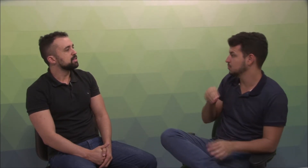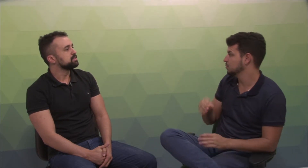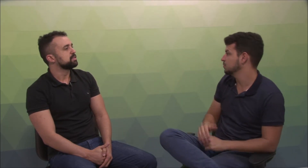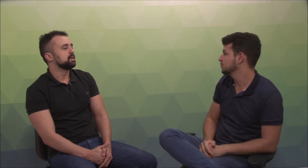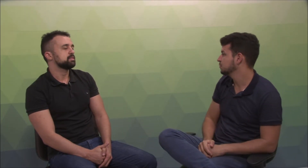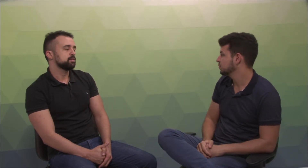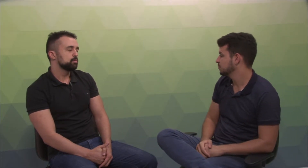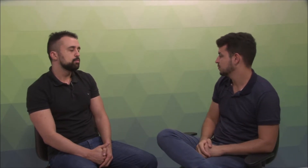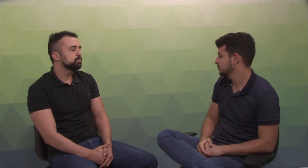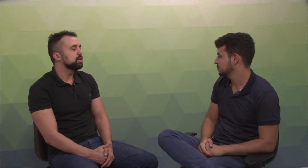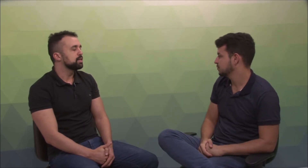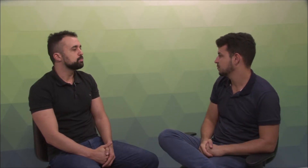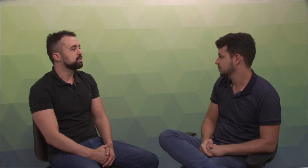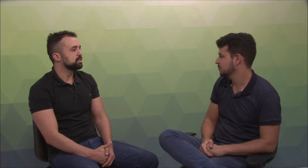diferentes, assim como o português, por exemplo.